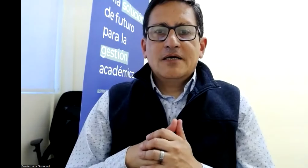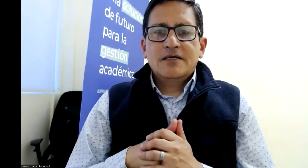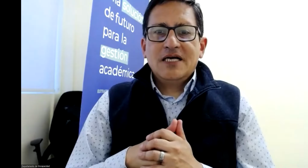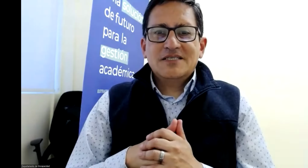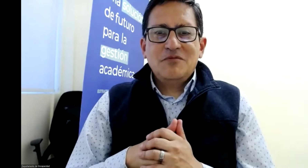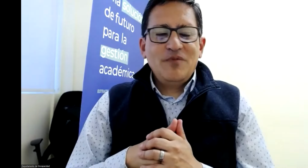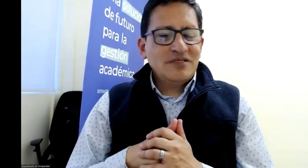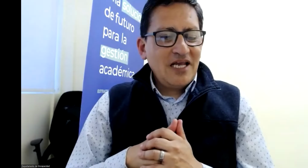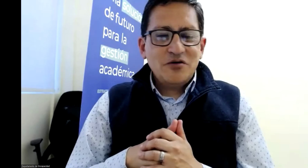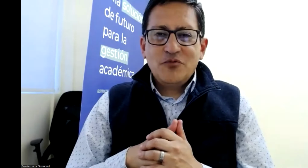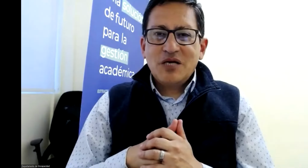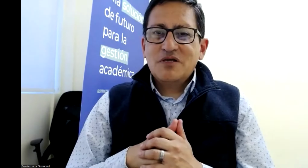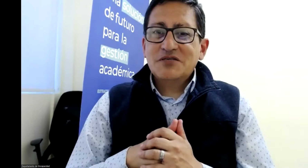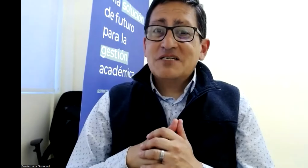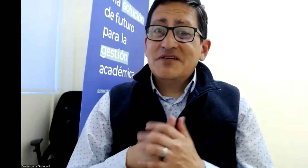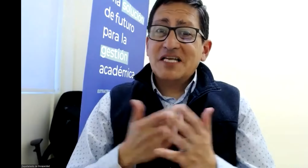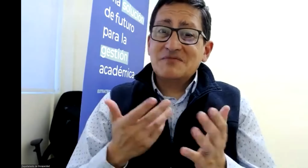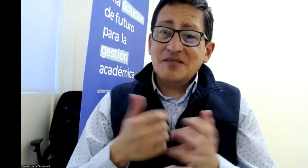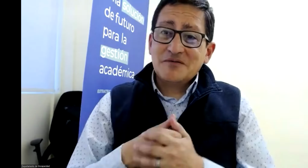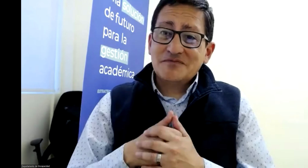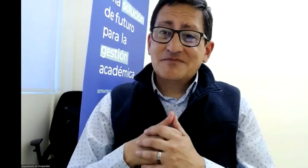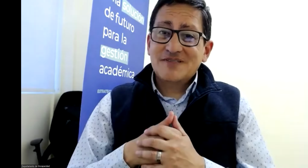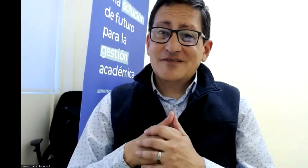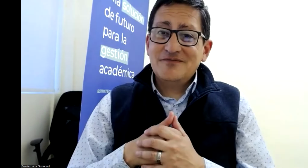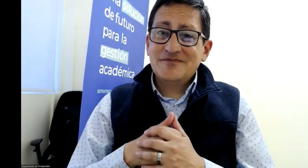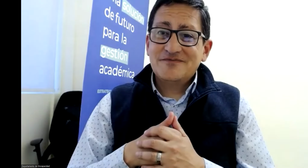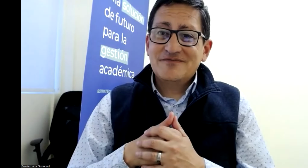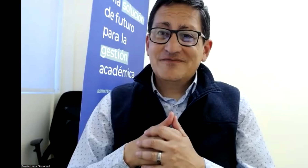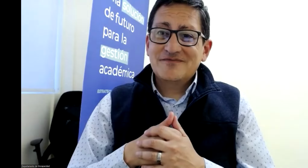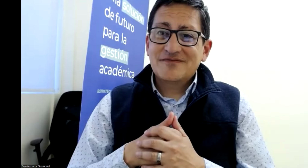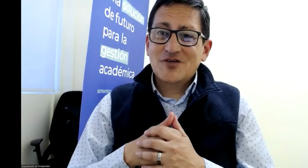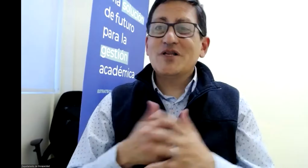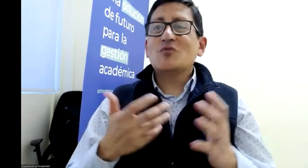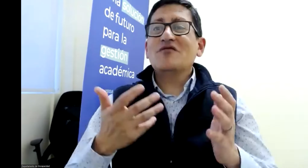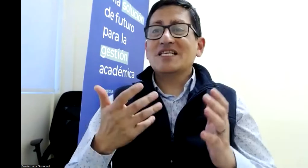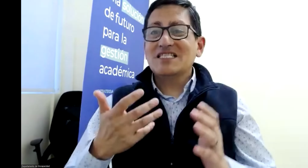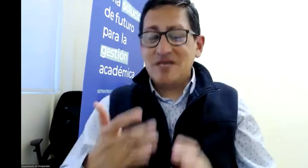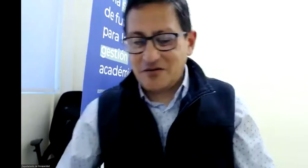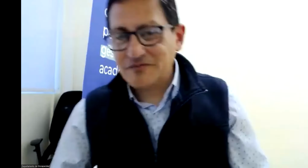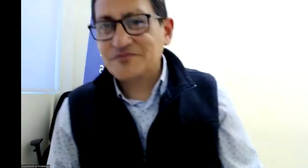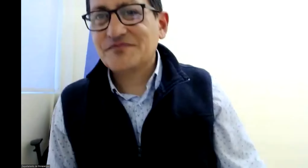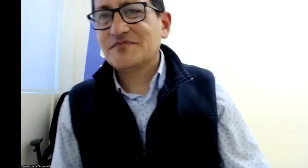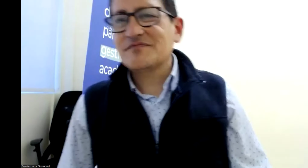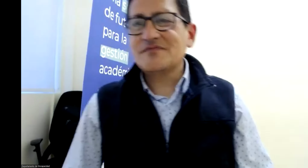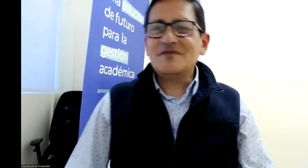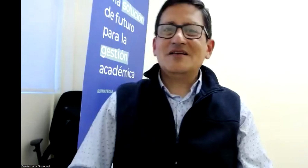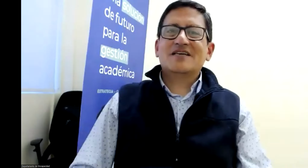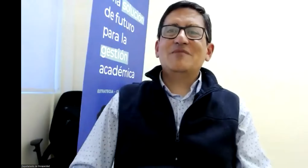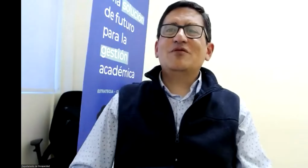ya que sabemos los meses del año podríamos decir nuestra fecha de nacimiento ¿cierto? ¿cómo digo mi fecha de nacimiento? sabemos